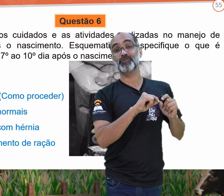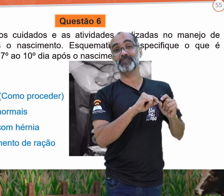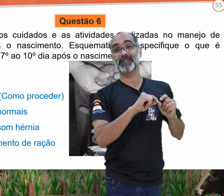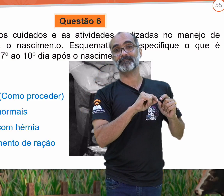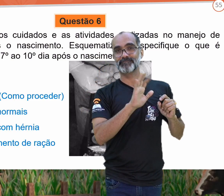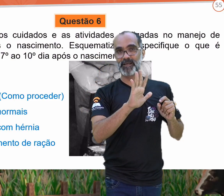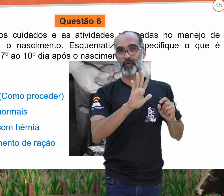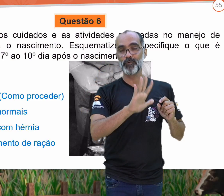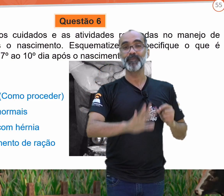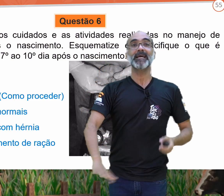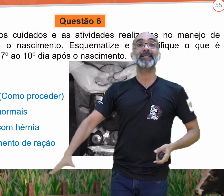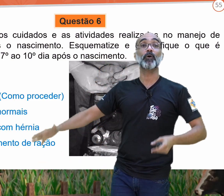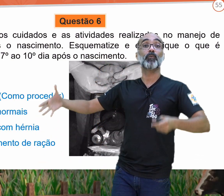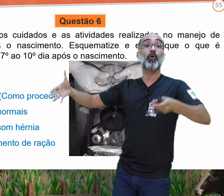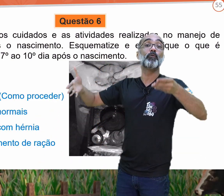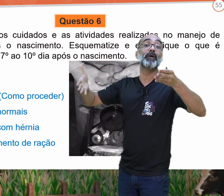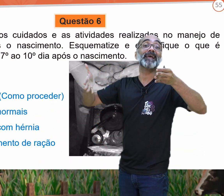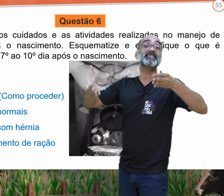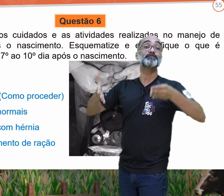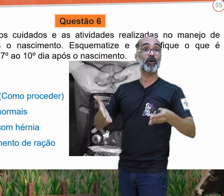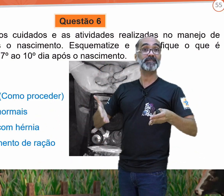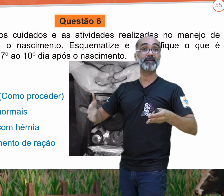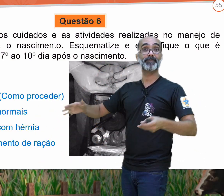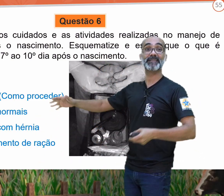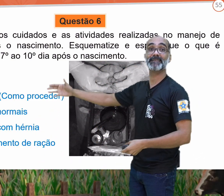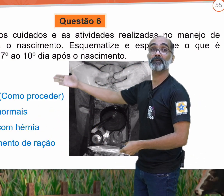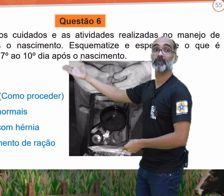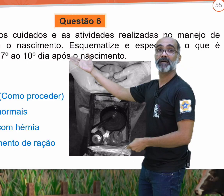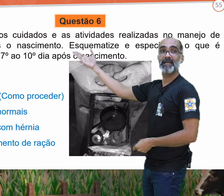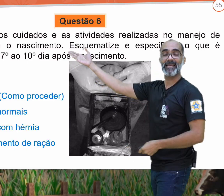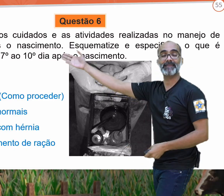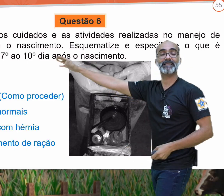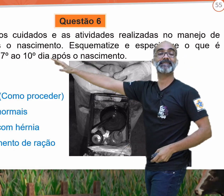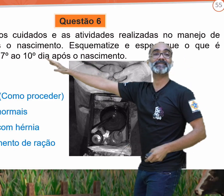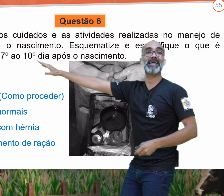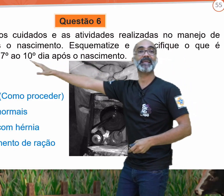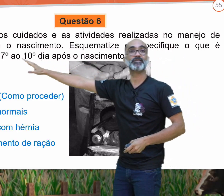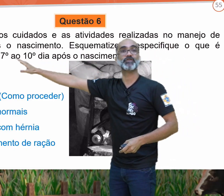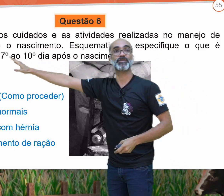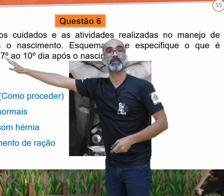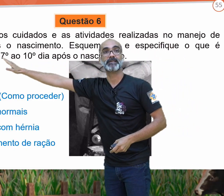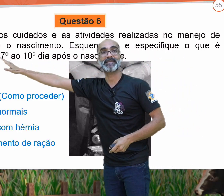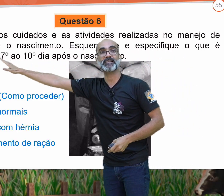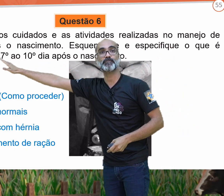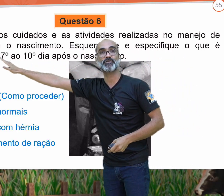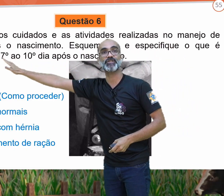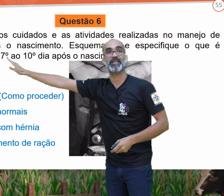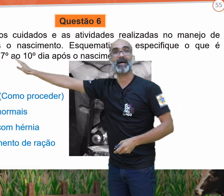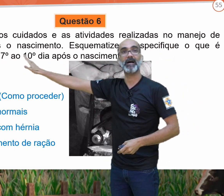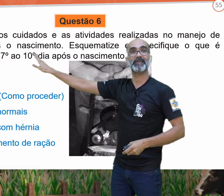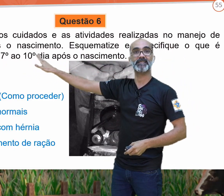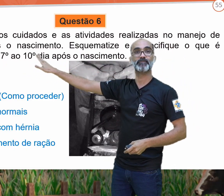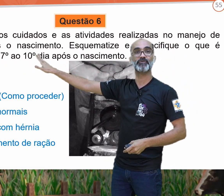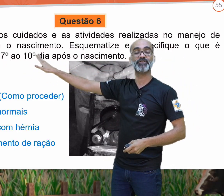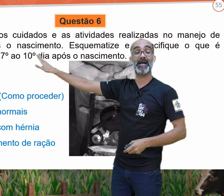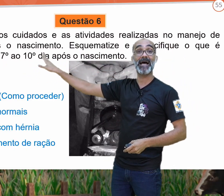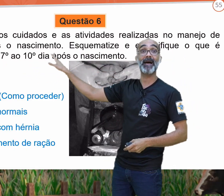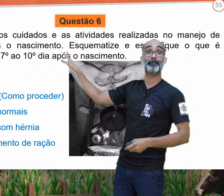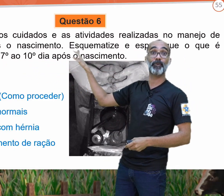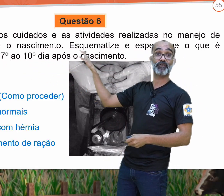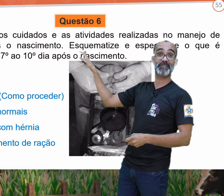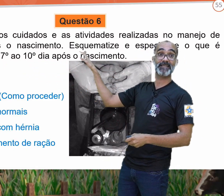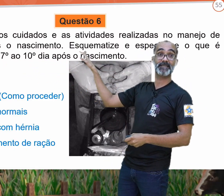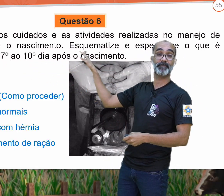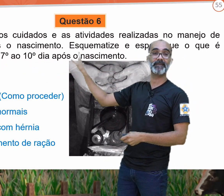foi no primeiro dia ou não, tá bom? Então, como resposta padrão, entre 7º dia ao 10º